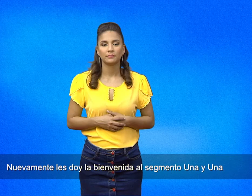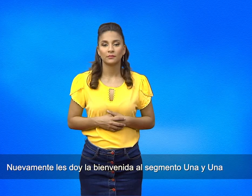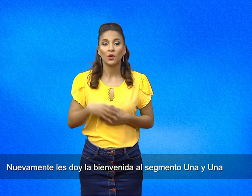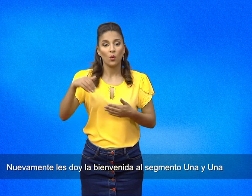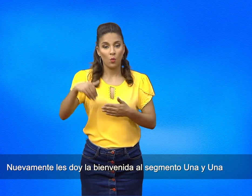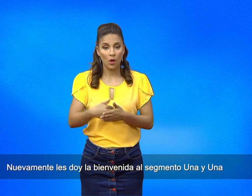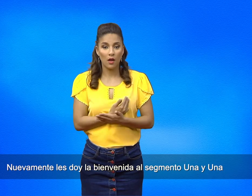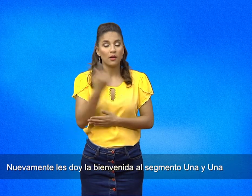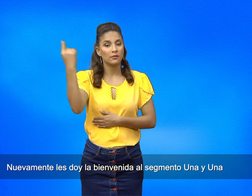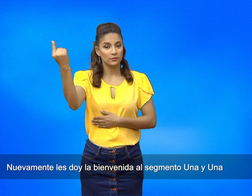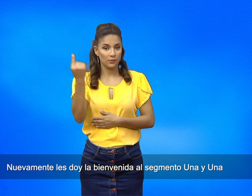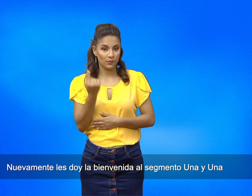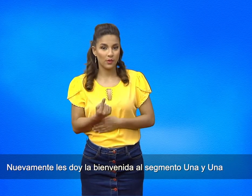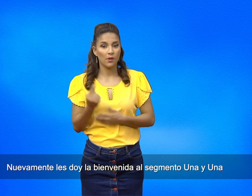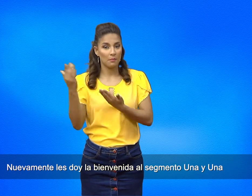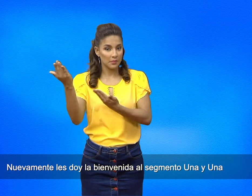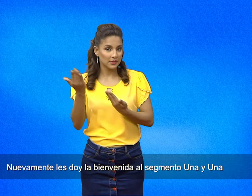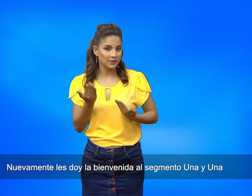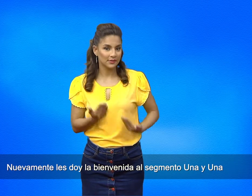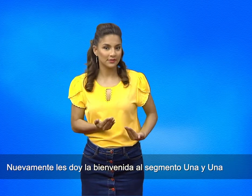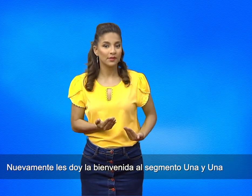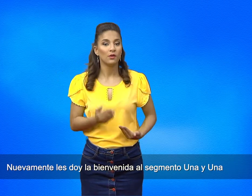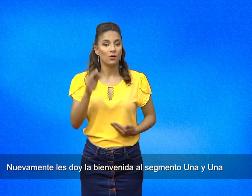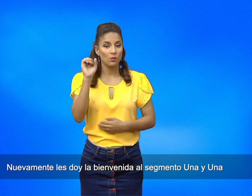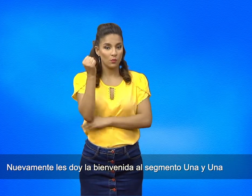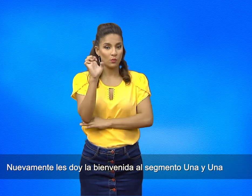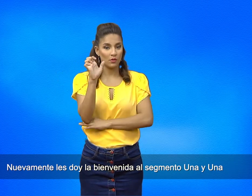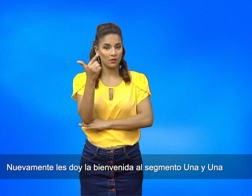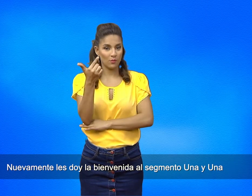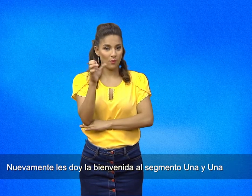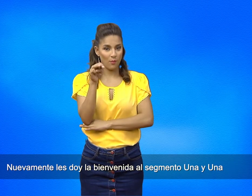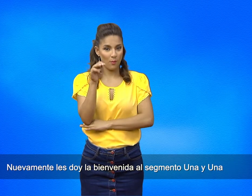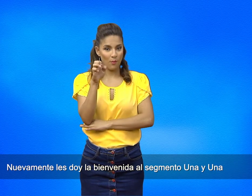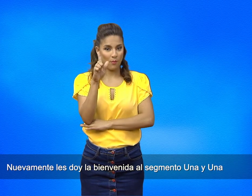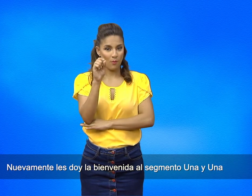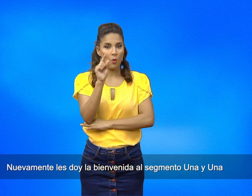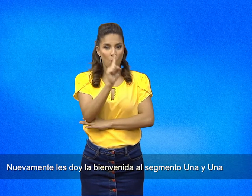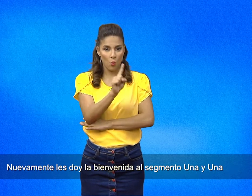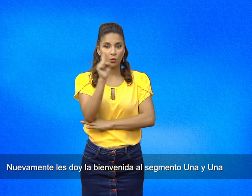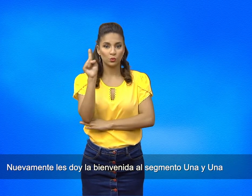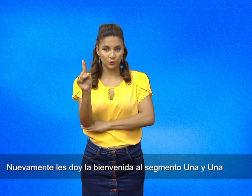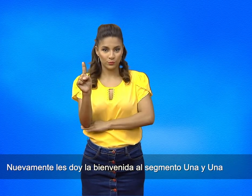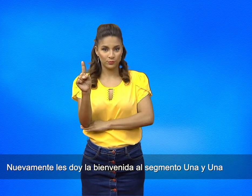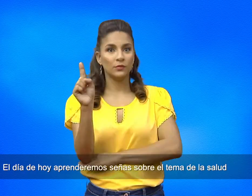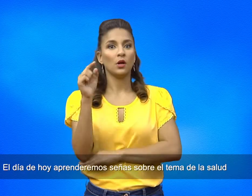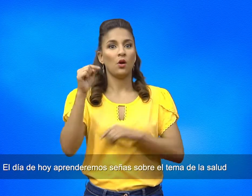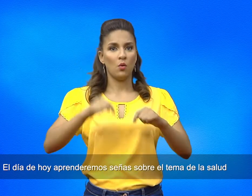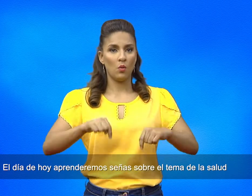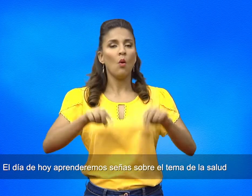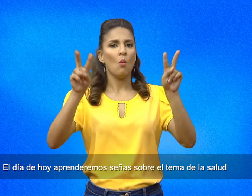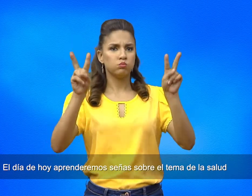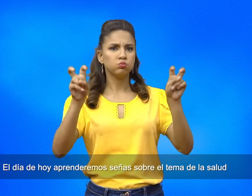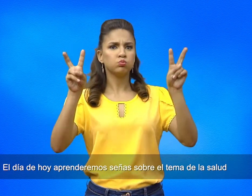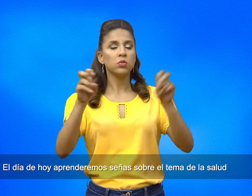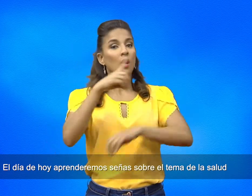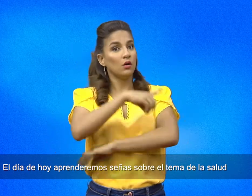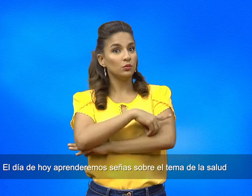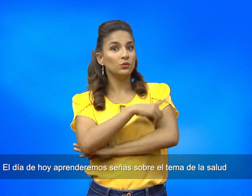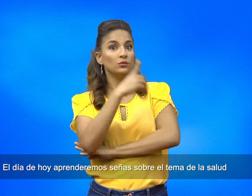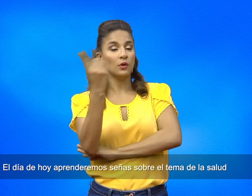nuevamente les doy la bienvenida al segmento una y una en esta lección el